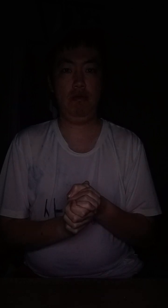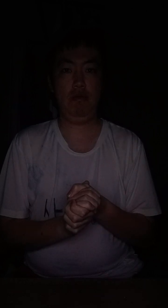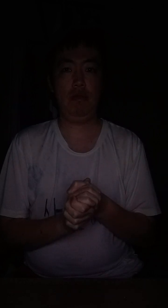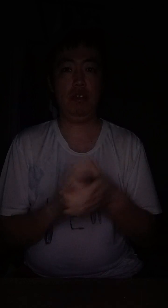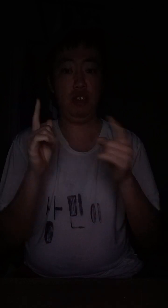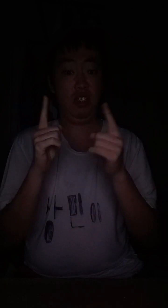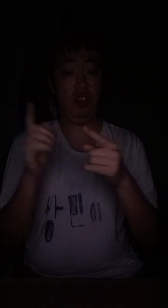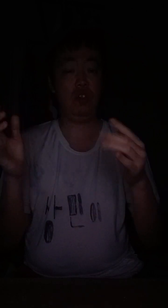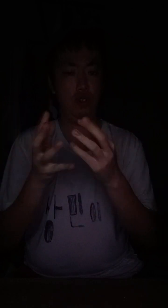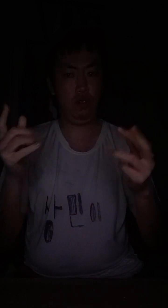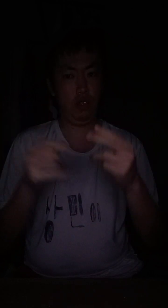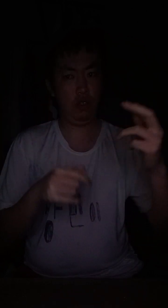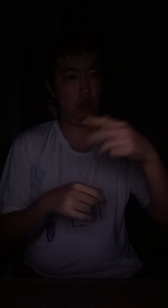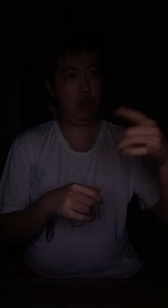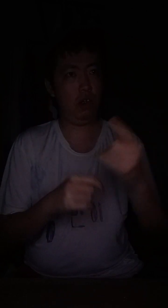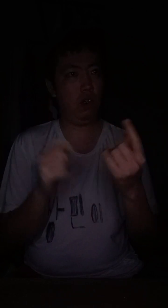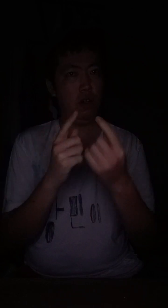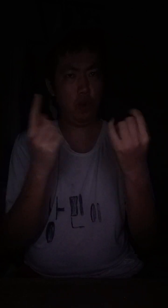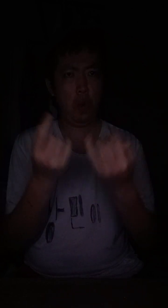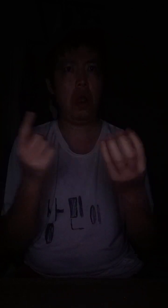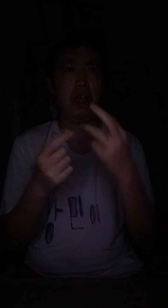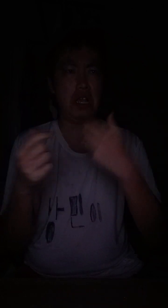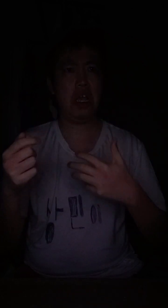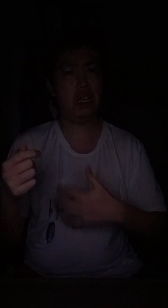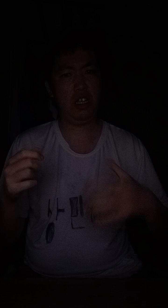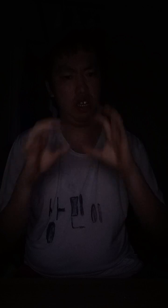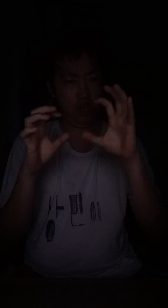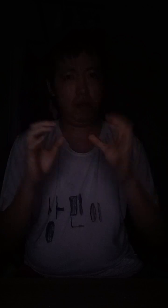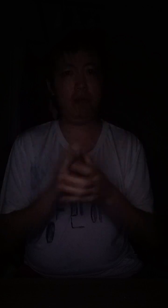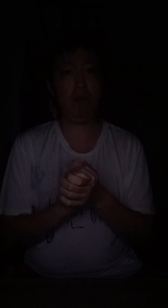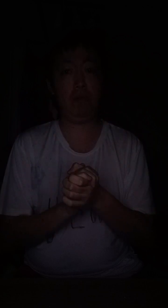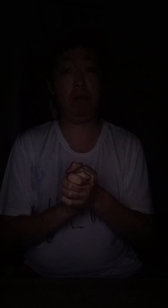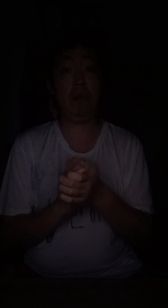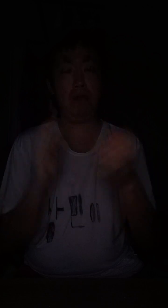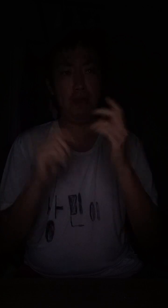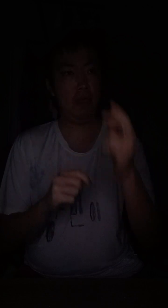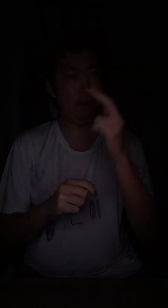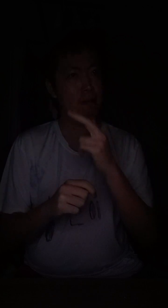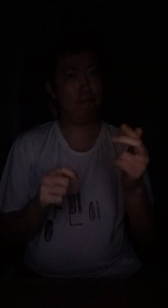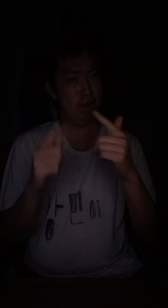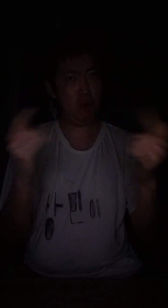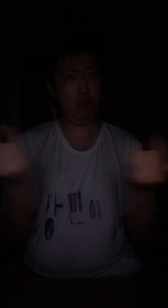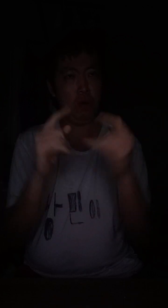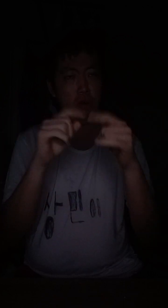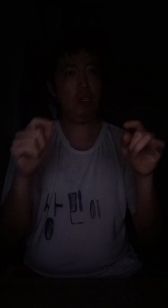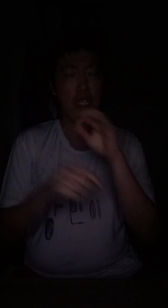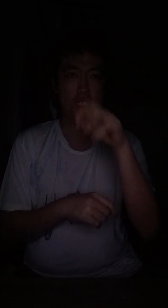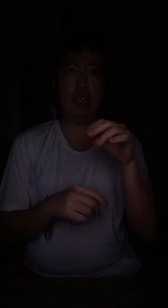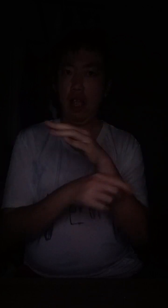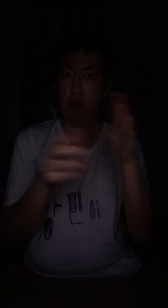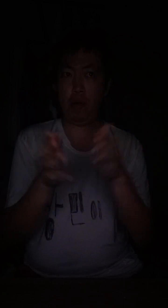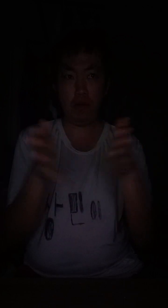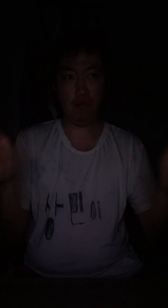1년 전 강남역 살인사건이 발생한 화장실입니다. 사건 당시엔 남녀 공용이었지만 지금은 남녀를